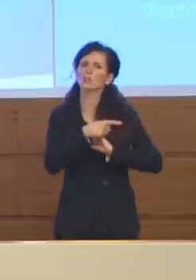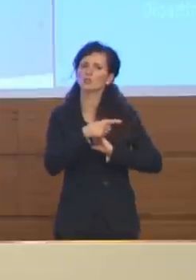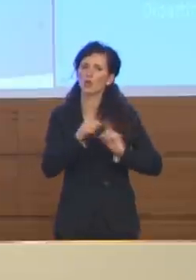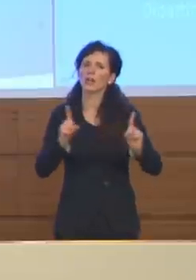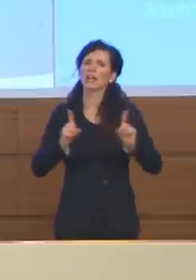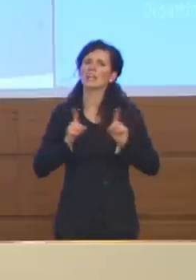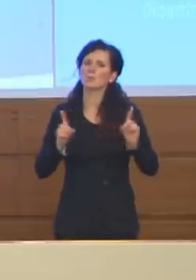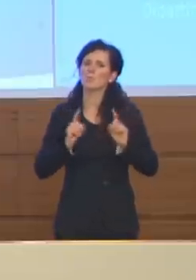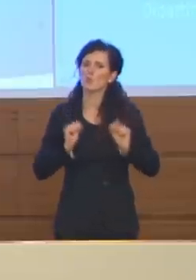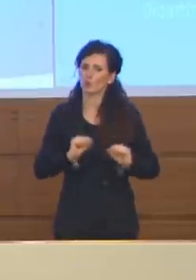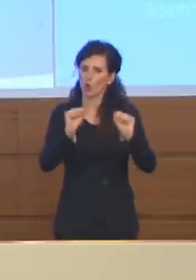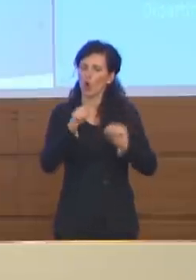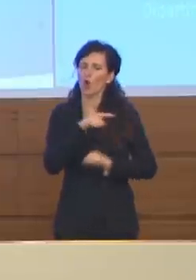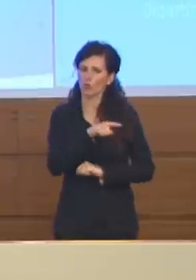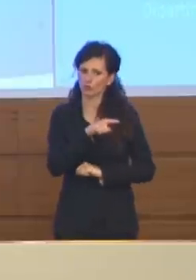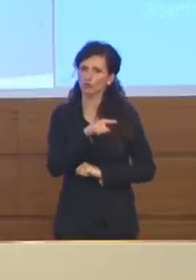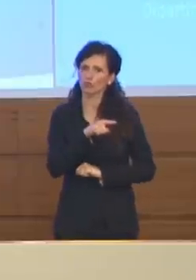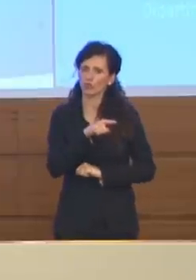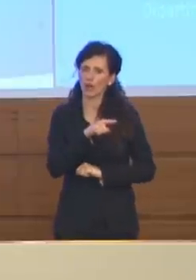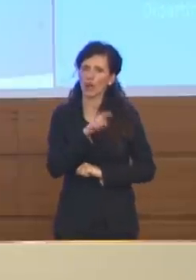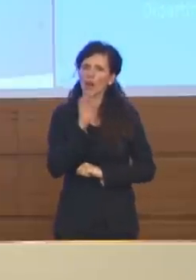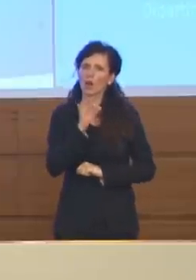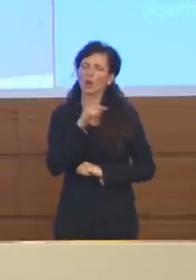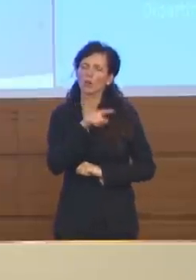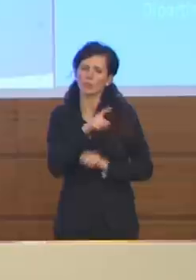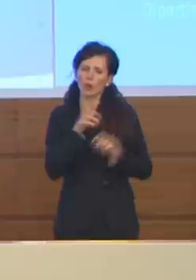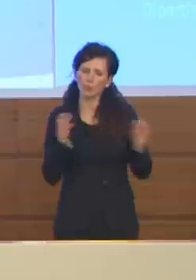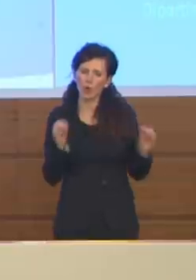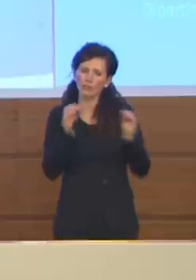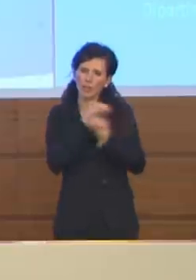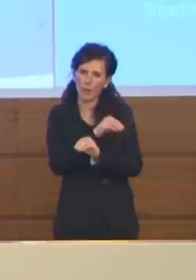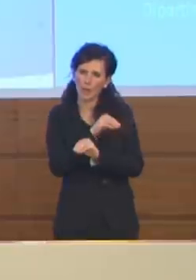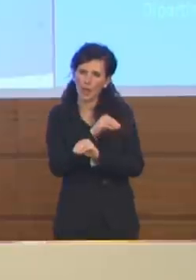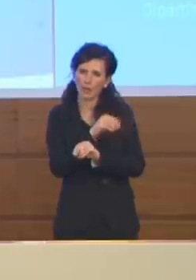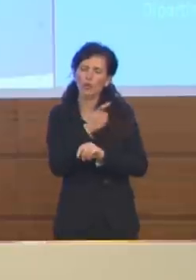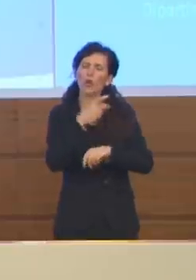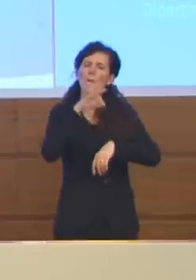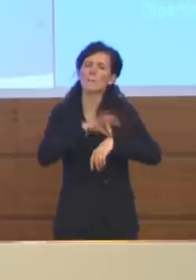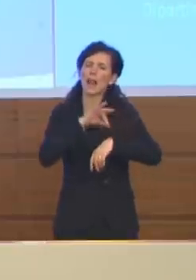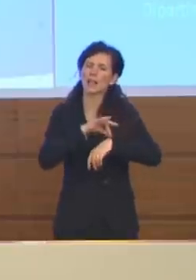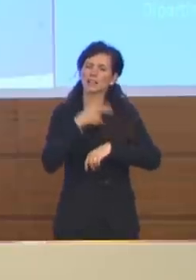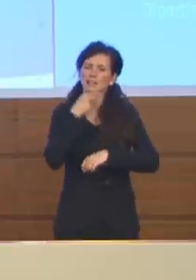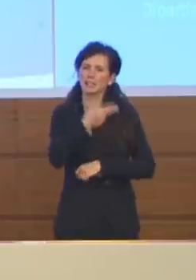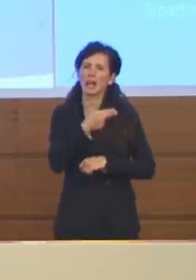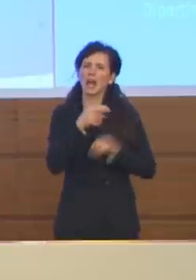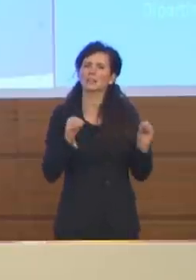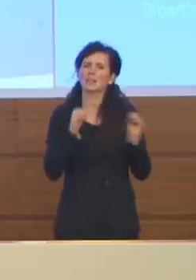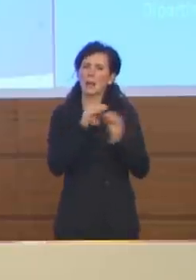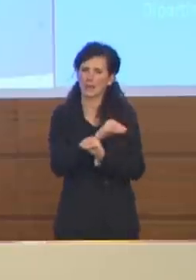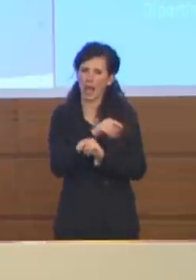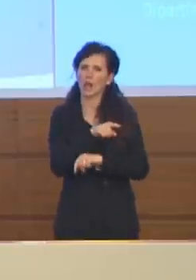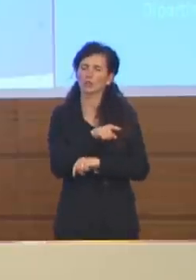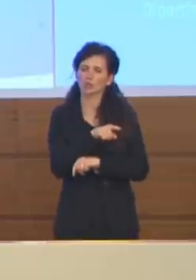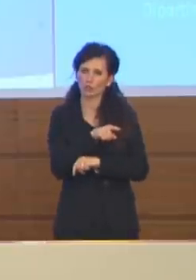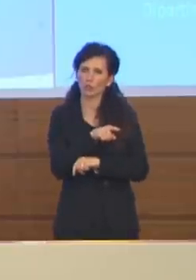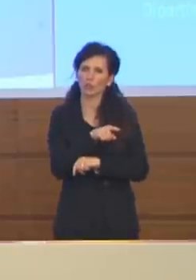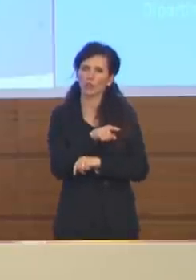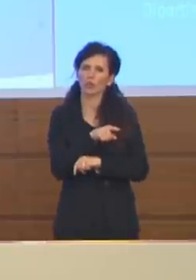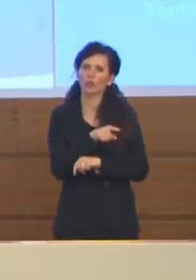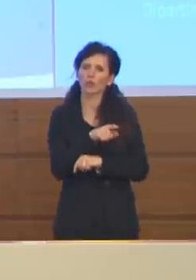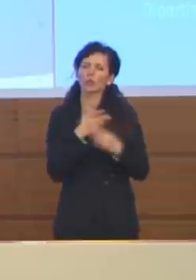per definizione del trapianto medesimo cioè la malattia del trapianto contro l'ospite il che